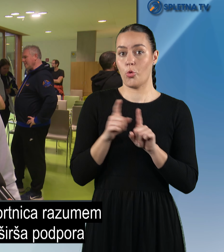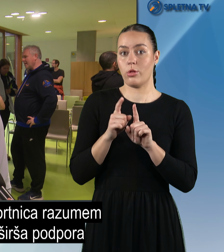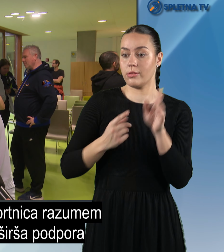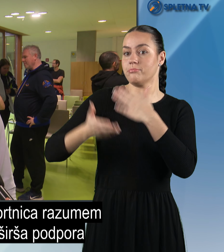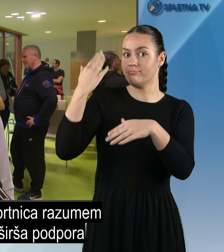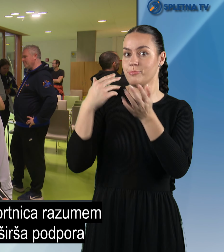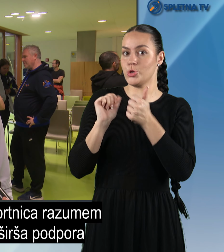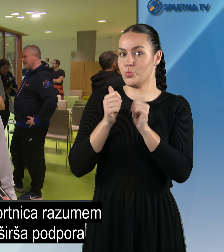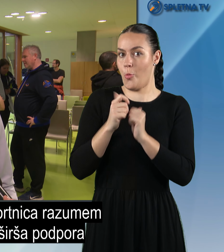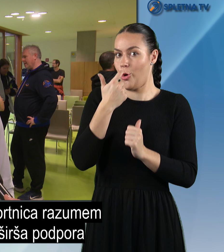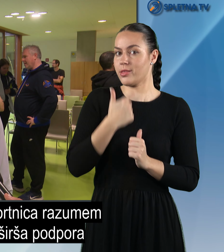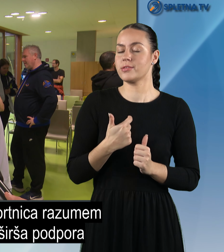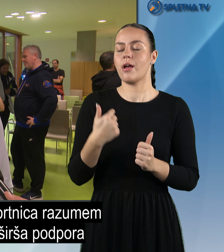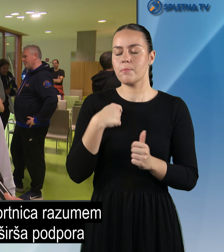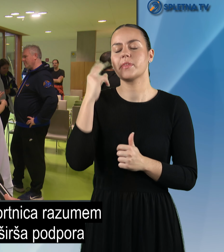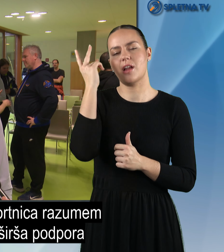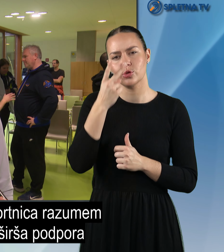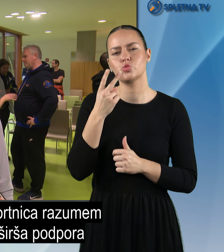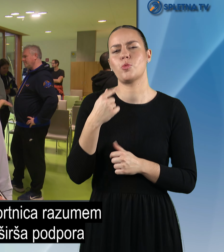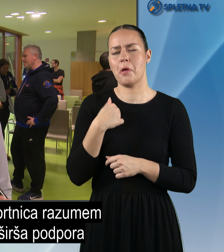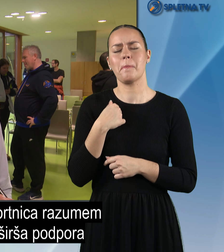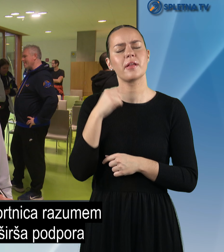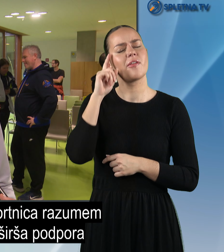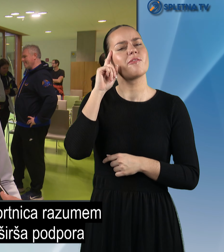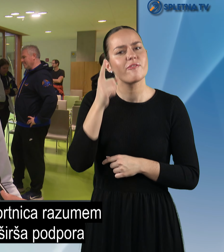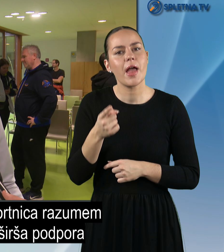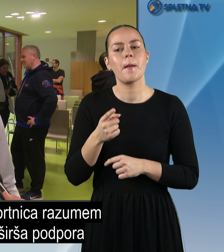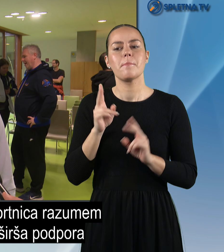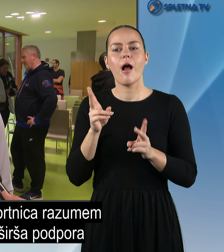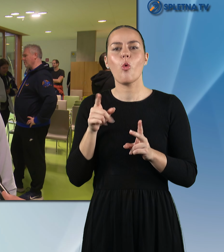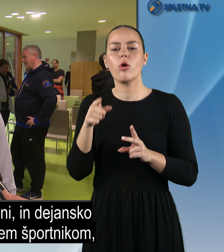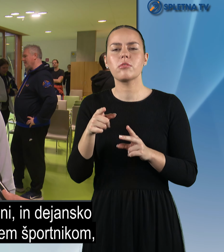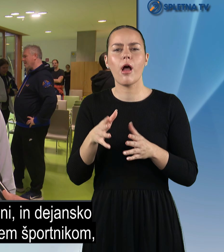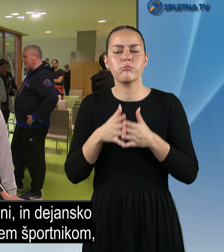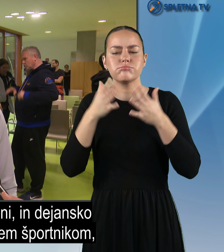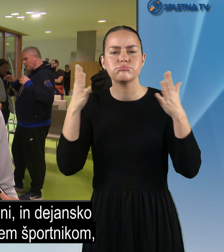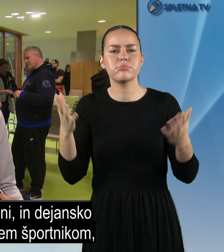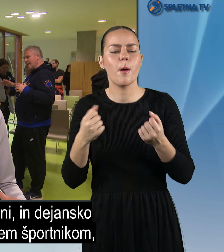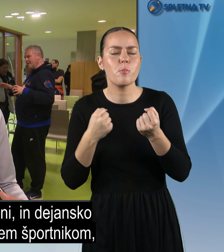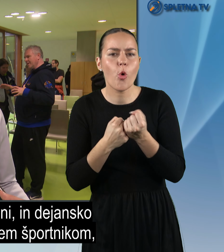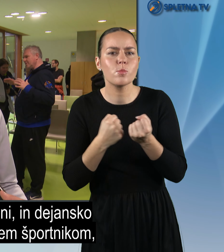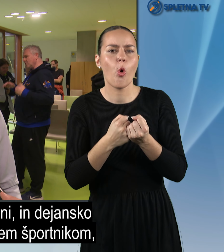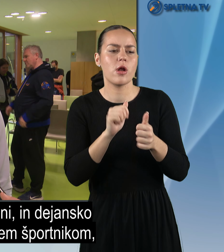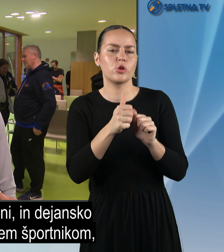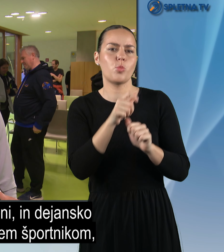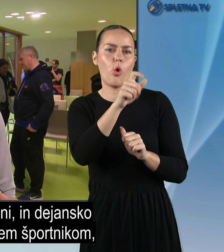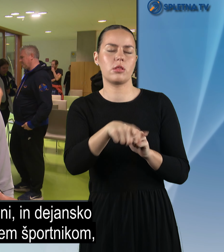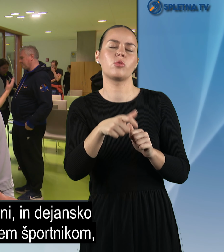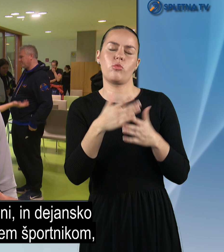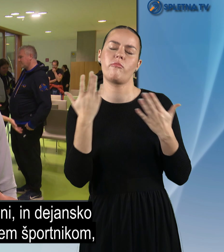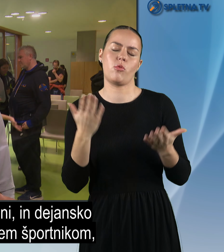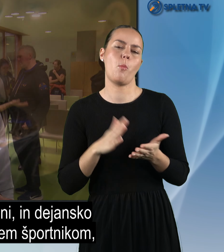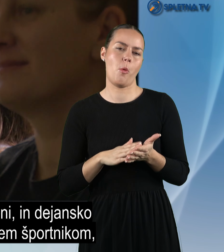Nekdanja športnica razumem in vem, kako ta širša podpora športniku pomeni